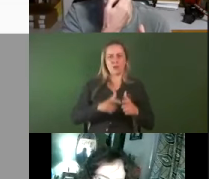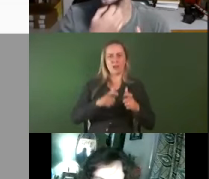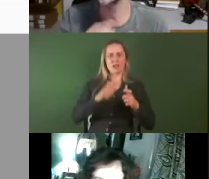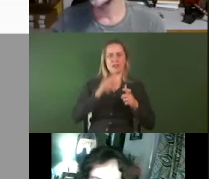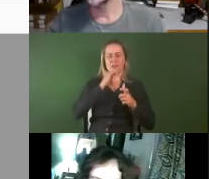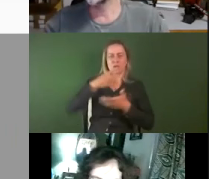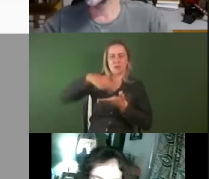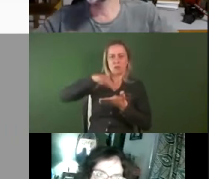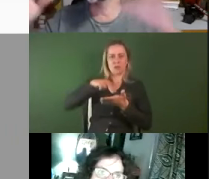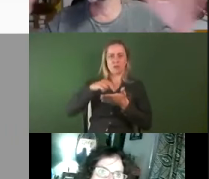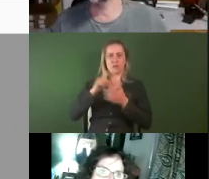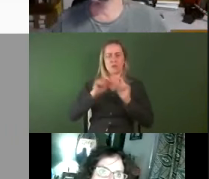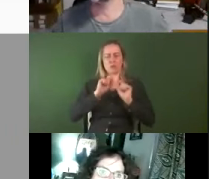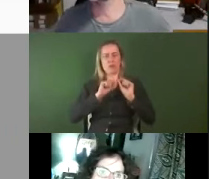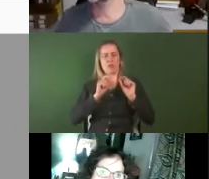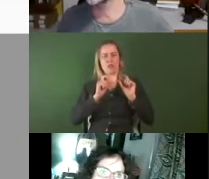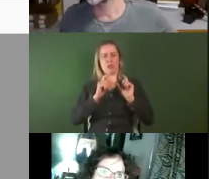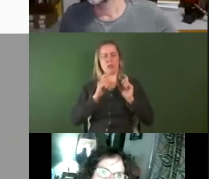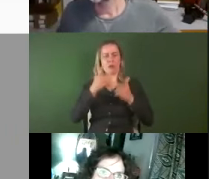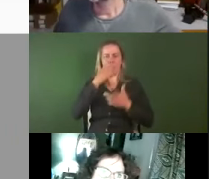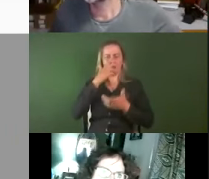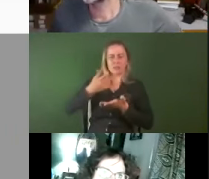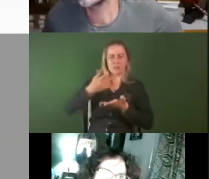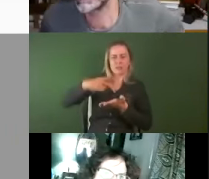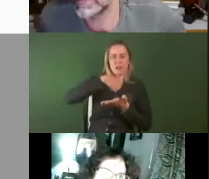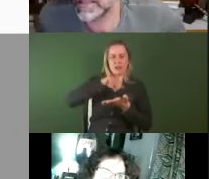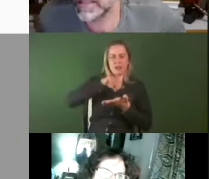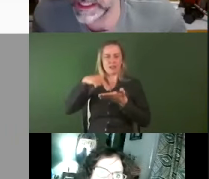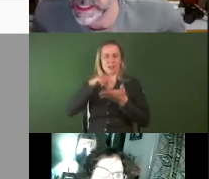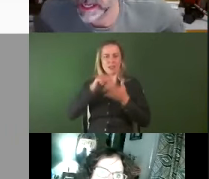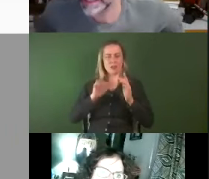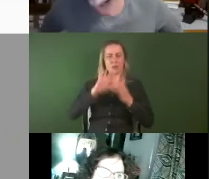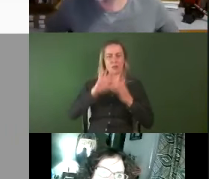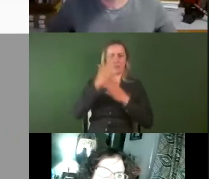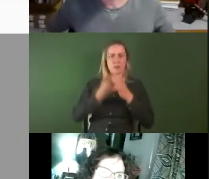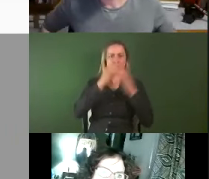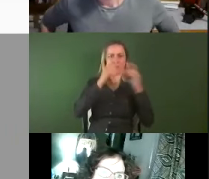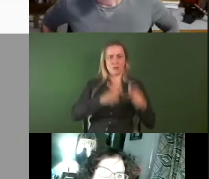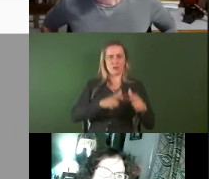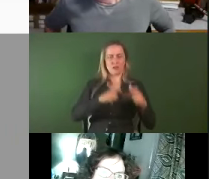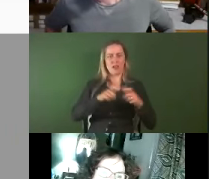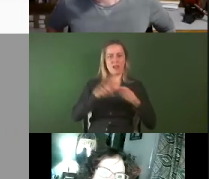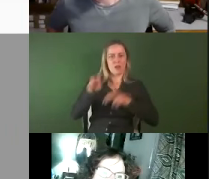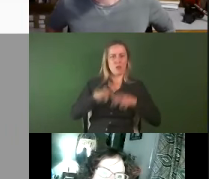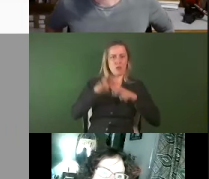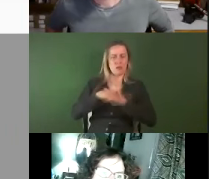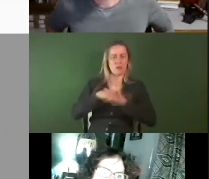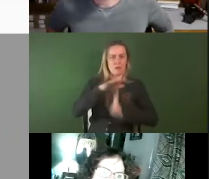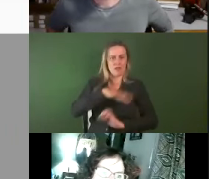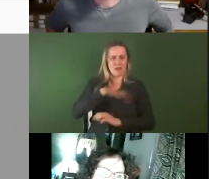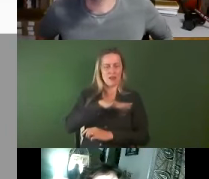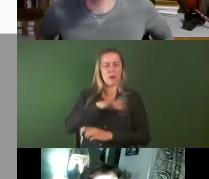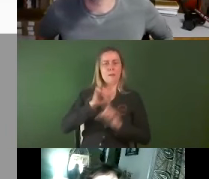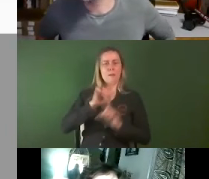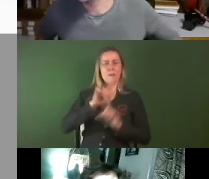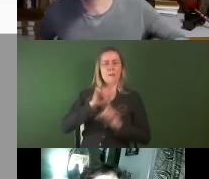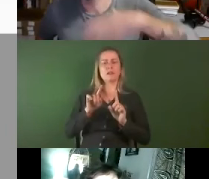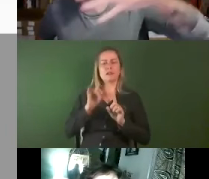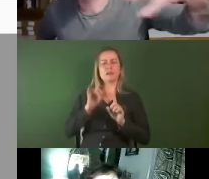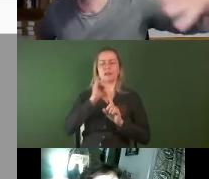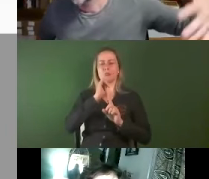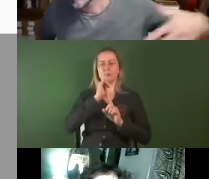de Butô vai fazer uma performance nessa área rural. Essa performance, no